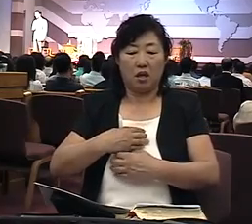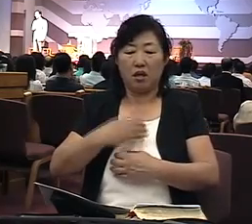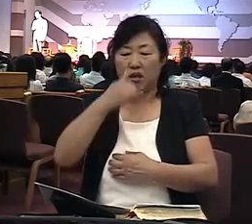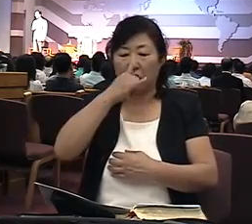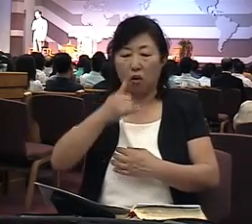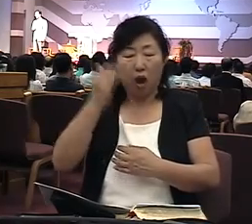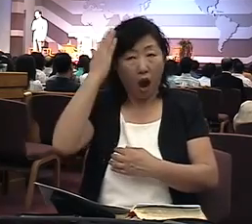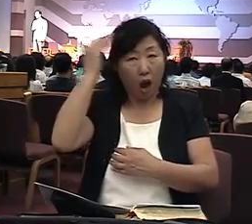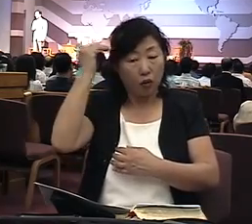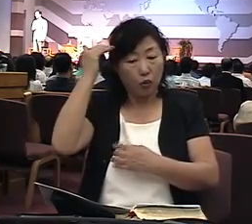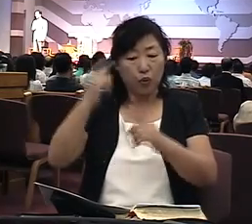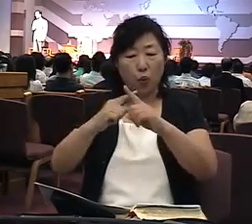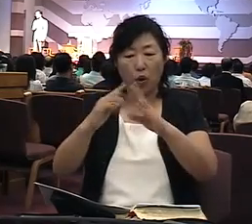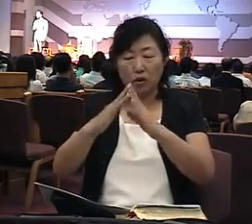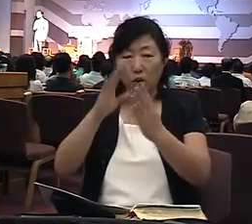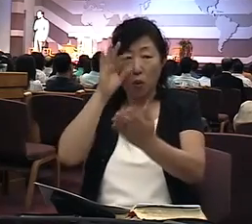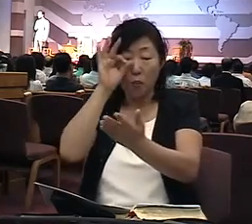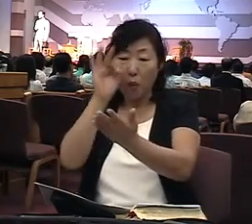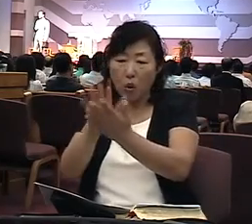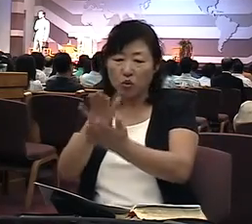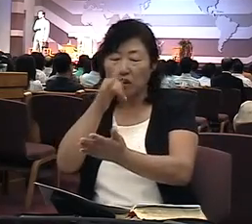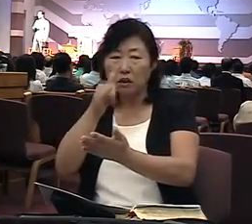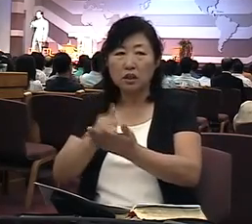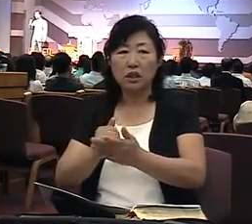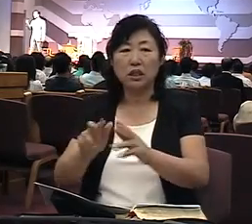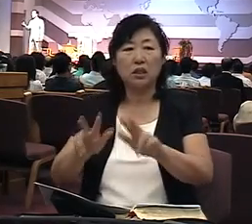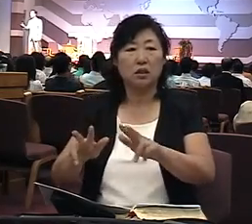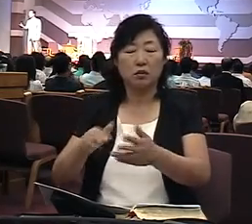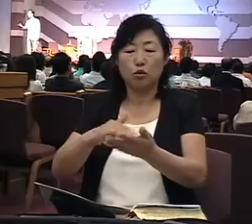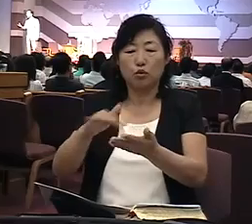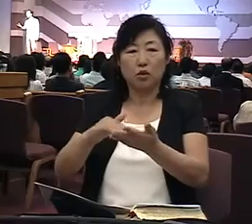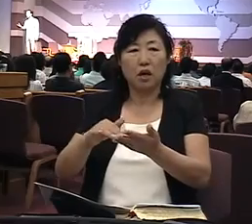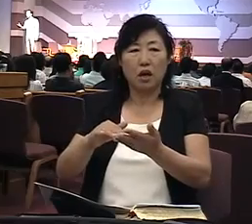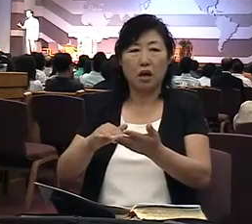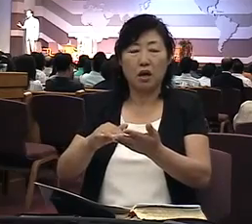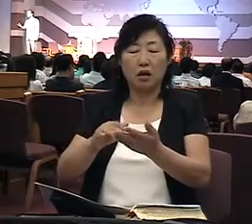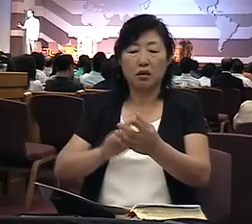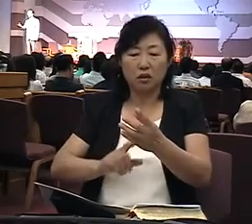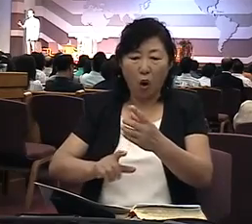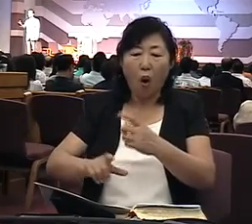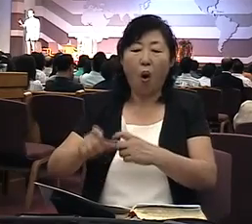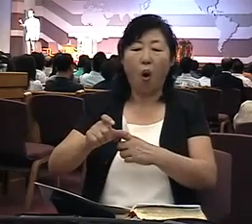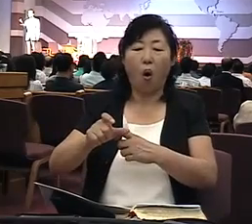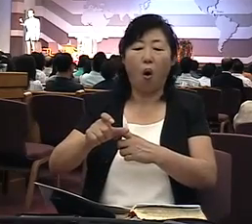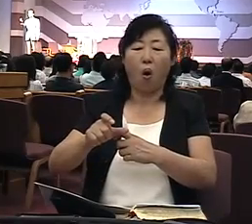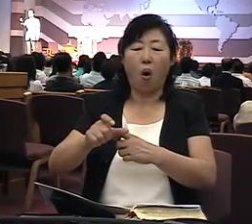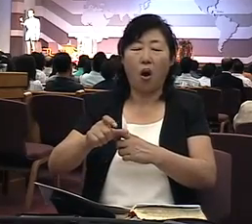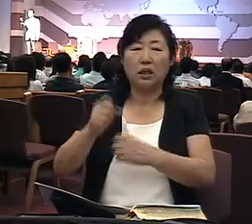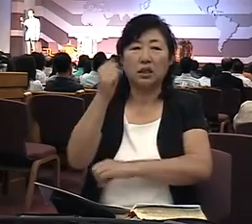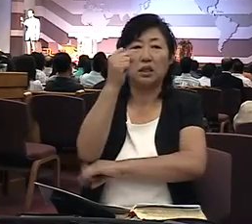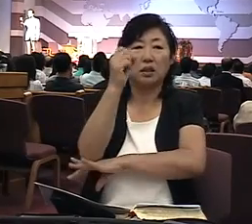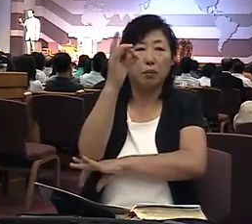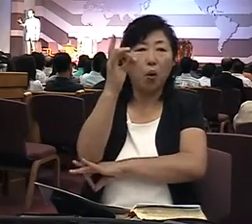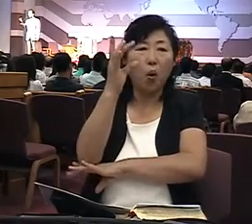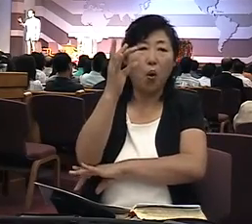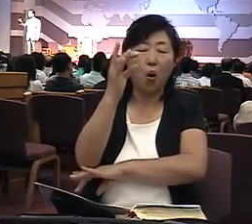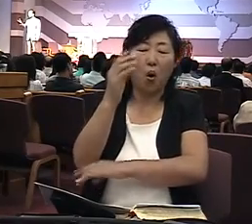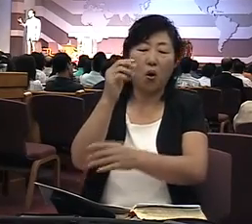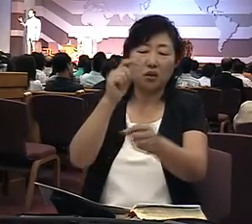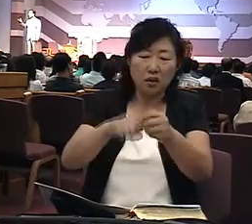때문입니다. 이제는 숫자보다도 좀 더 근본적이고 좀 더 중요하고 중대한